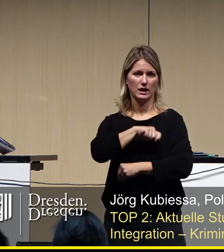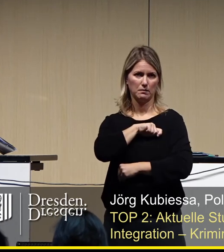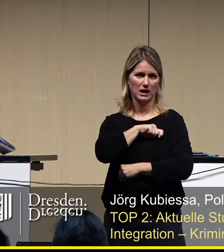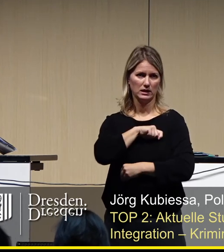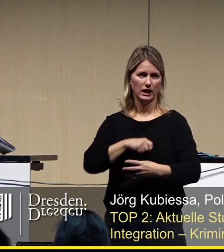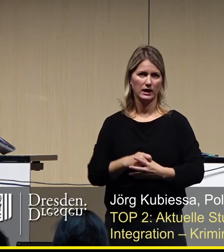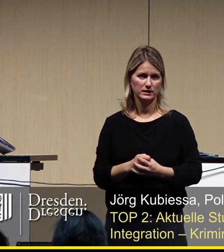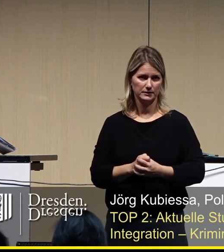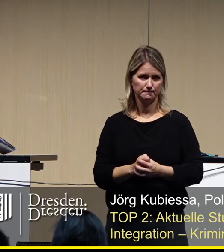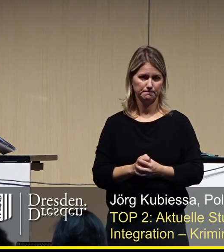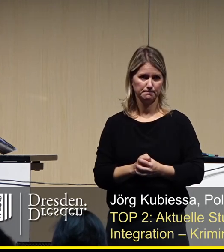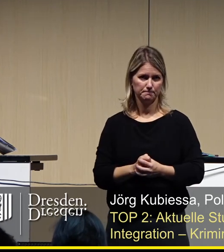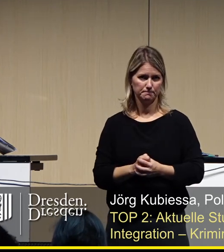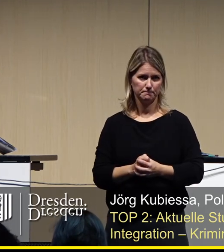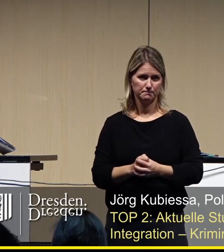Und